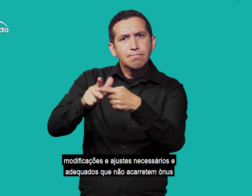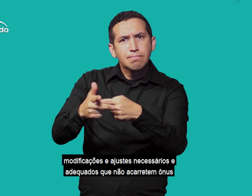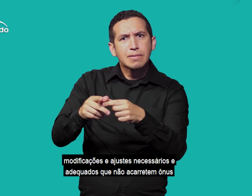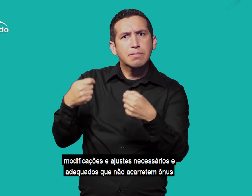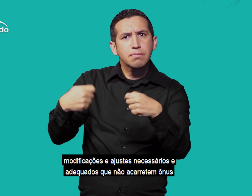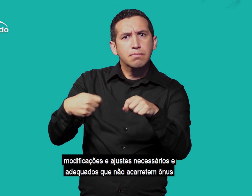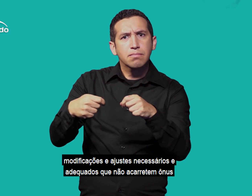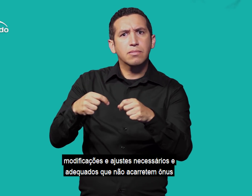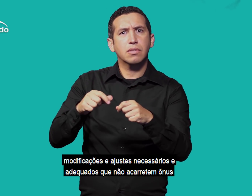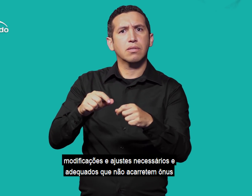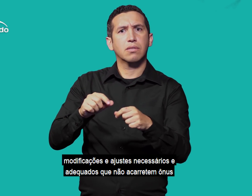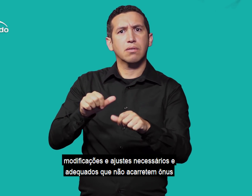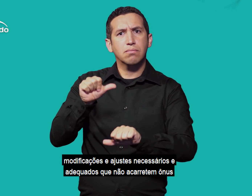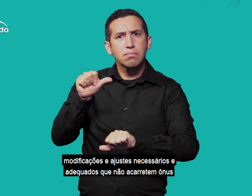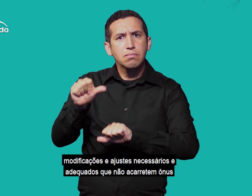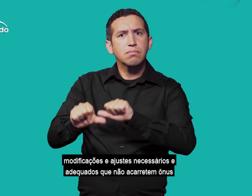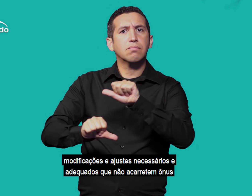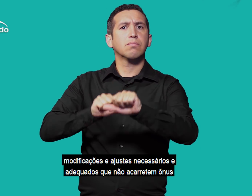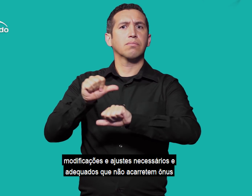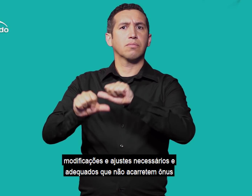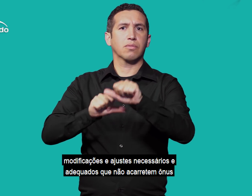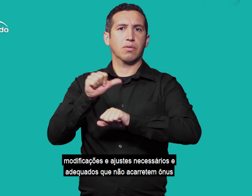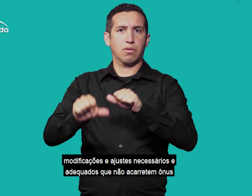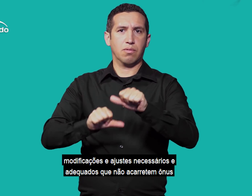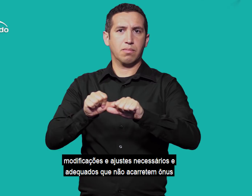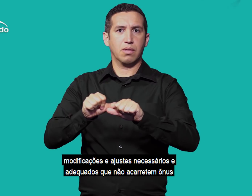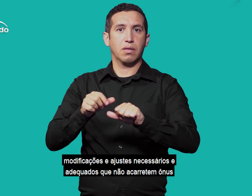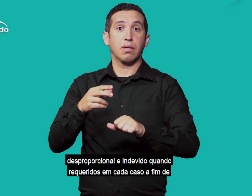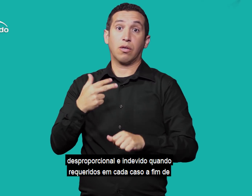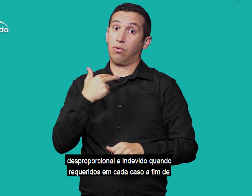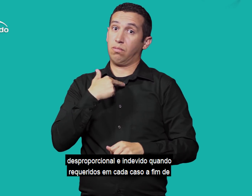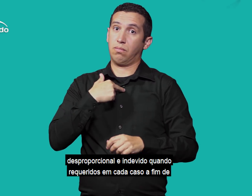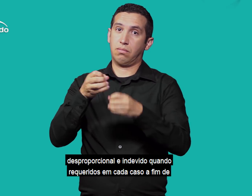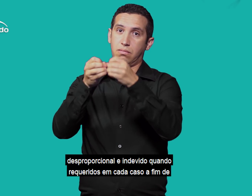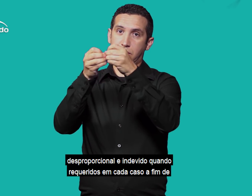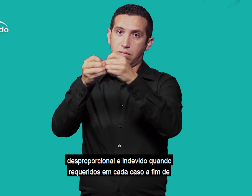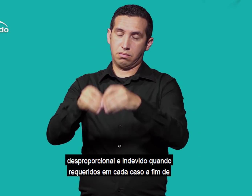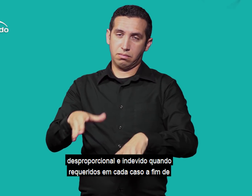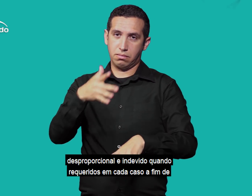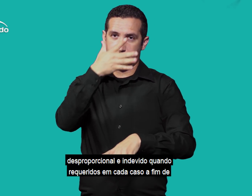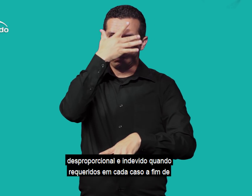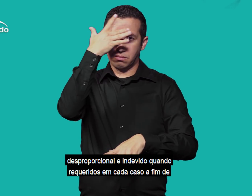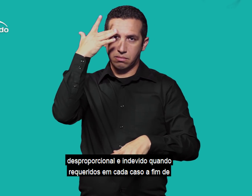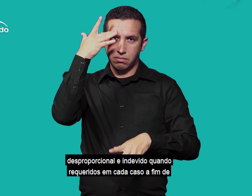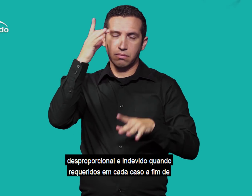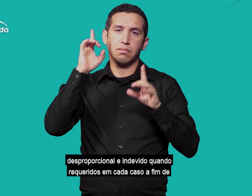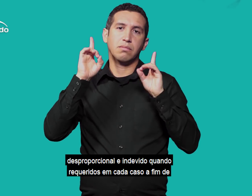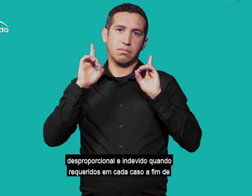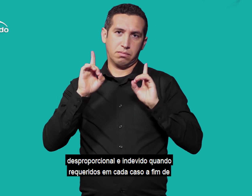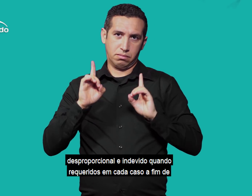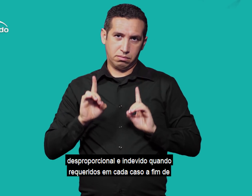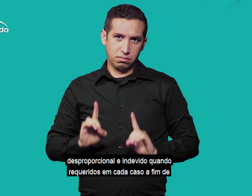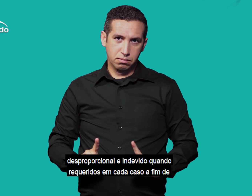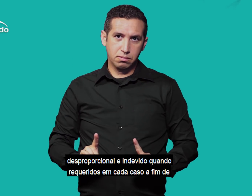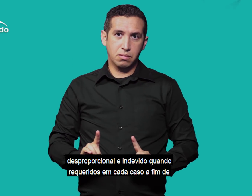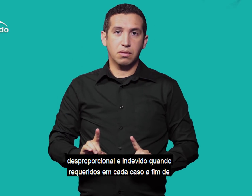e adequados que não acarretem homos desproporcional e indevido quando requeridos em cada